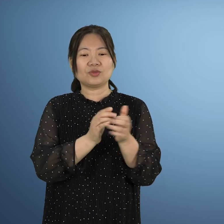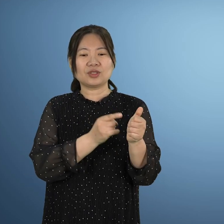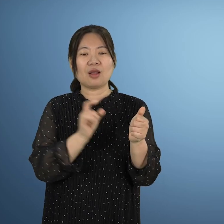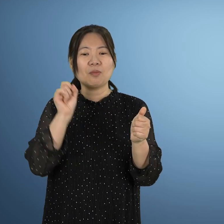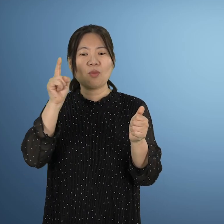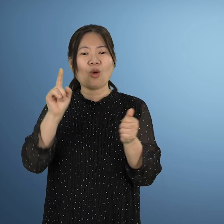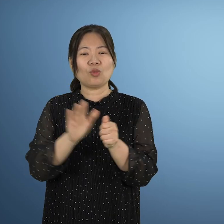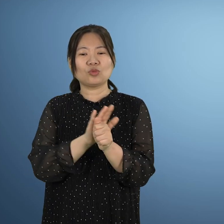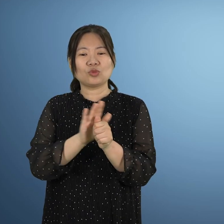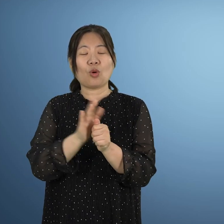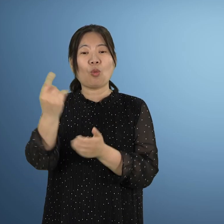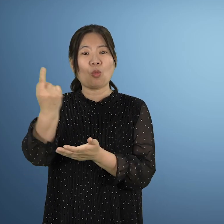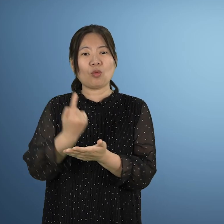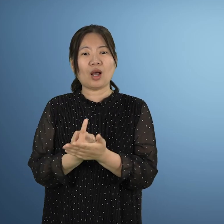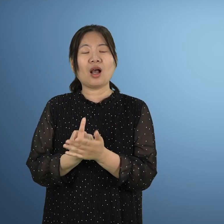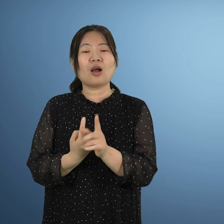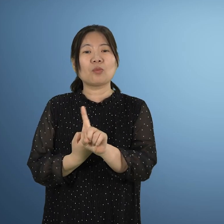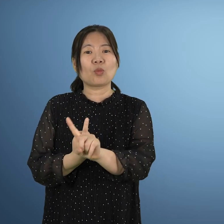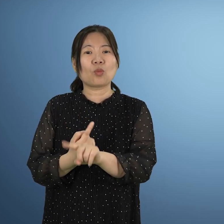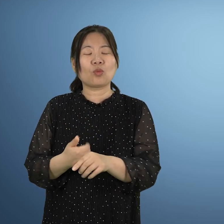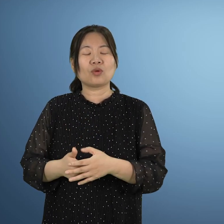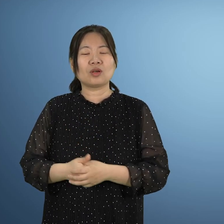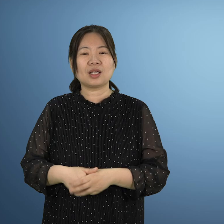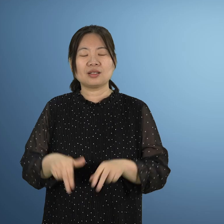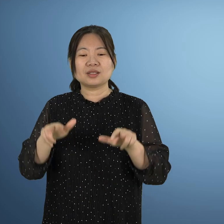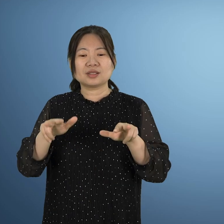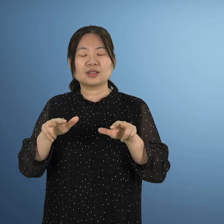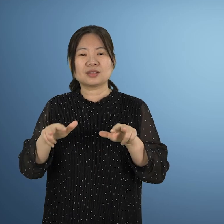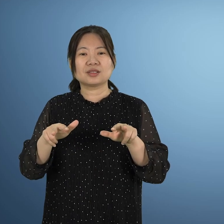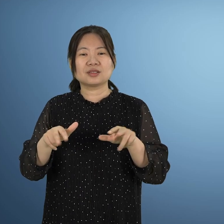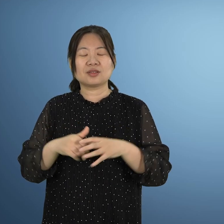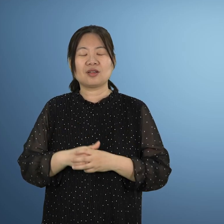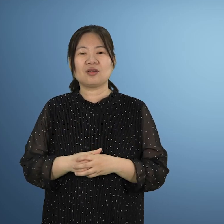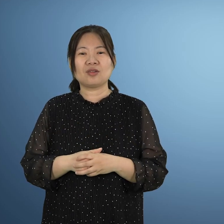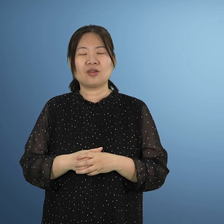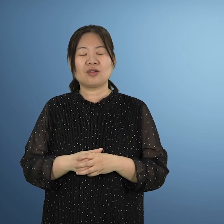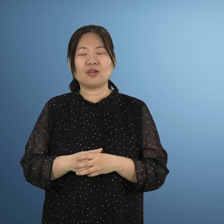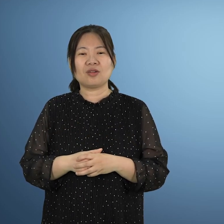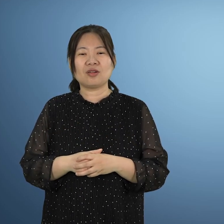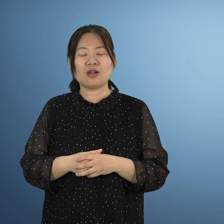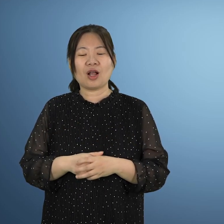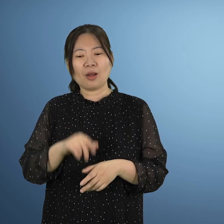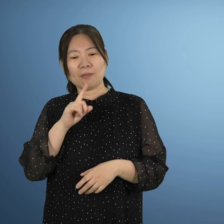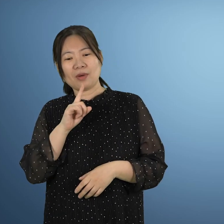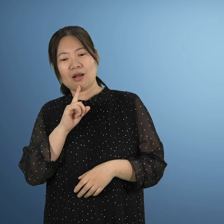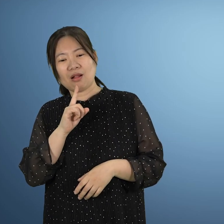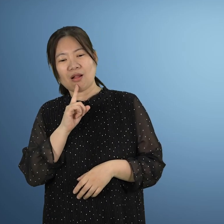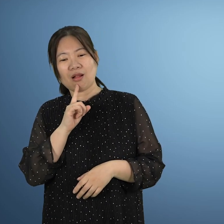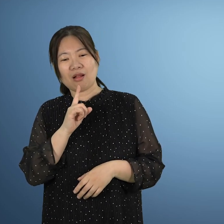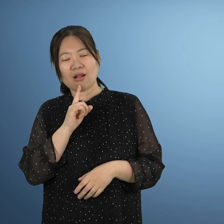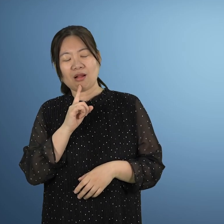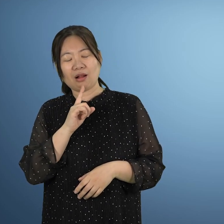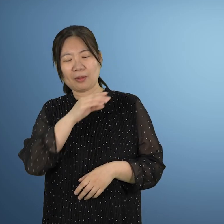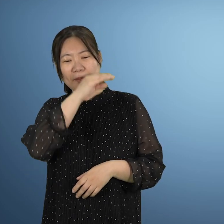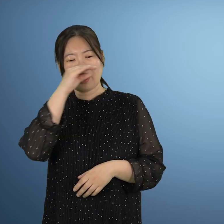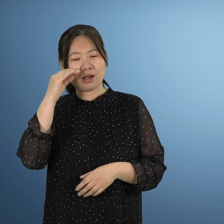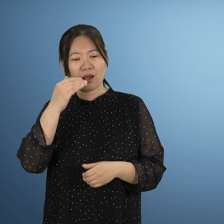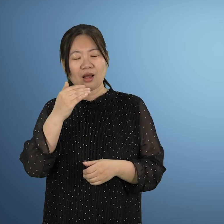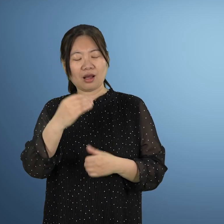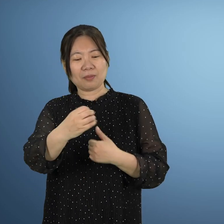멀리서 위로한답시고 찾아와서 지금 상당히 논리정연한 이야기를 하는